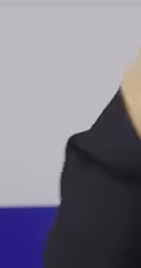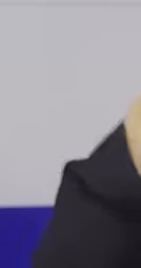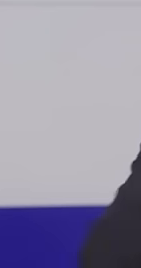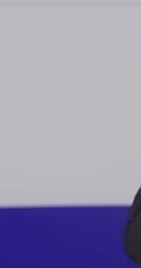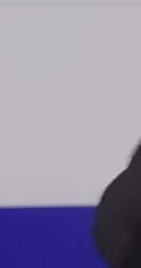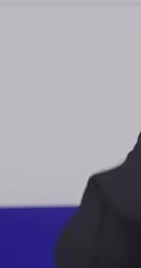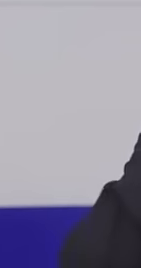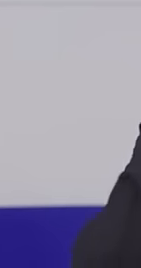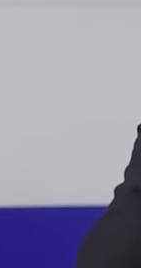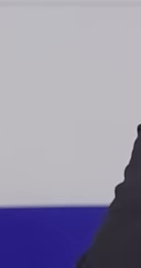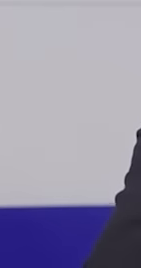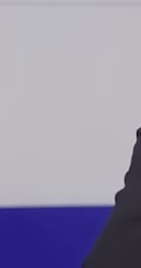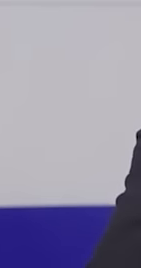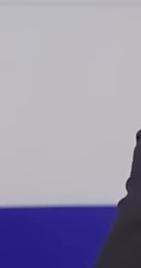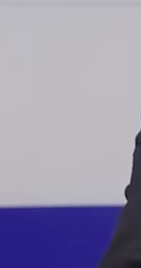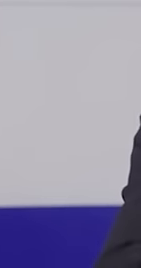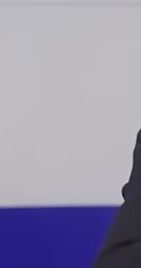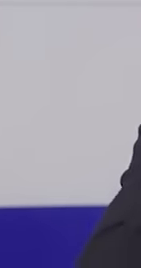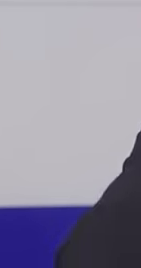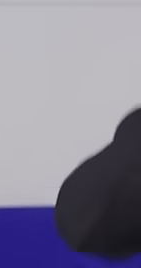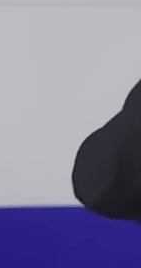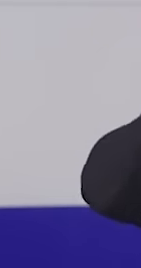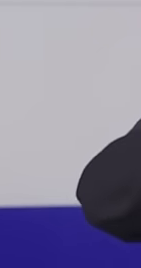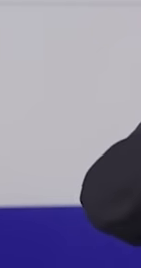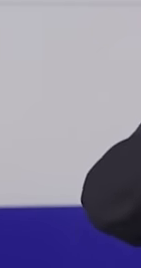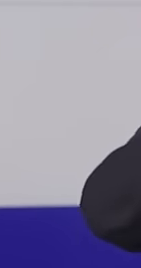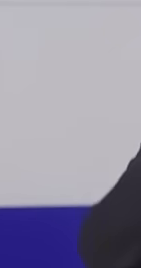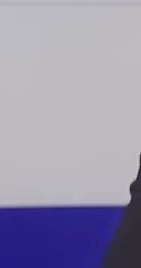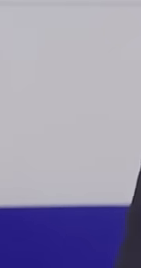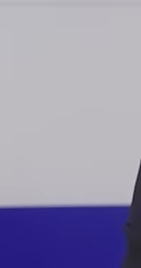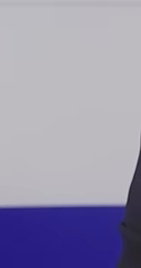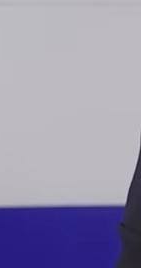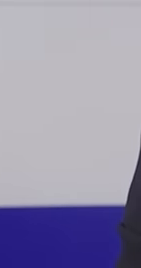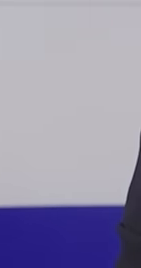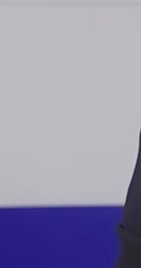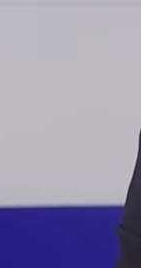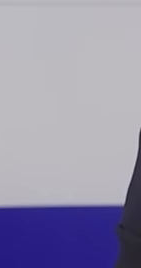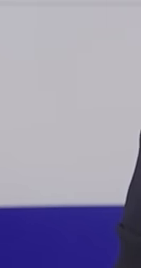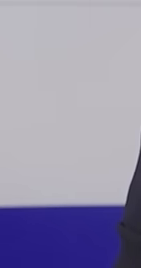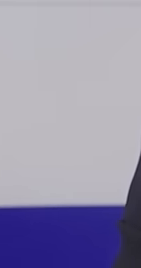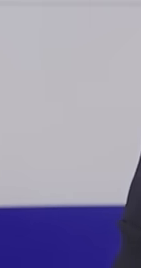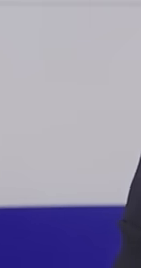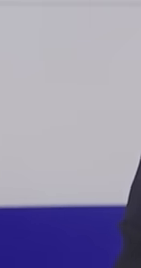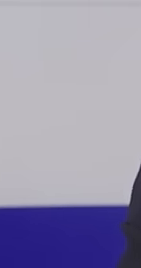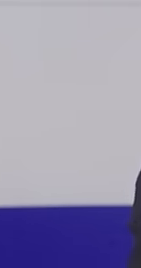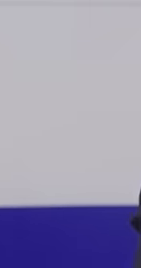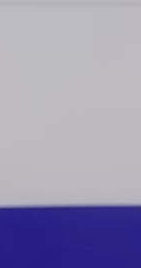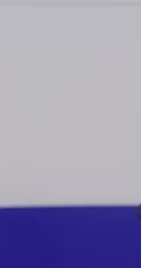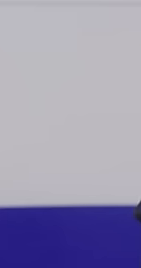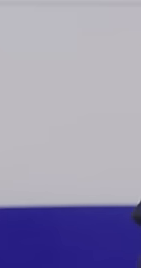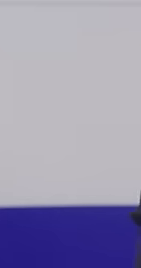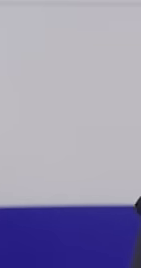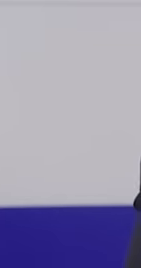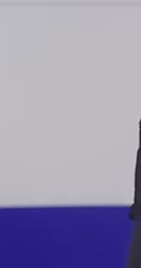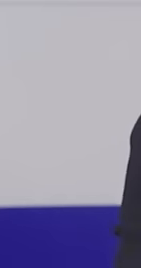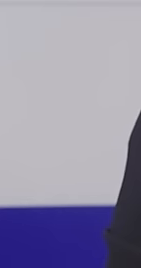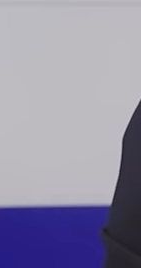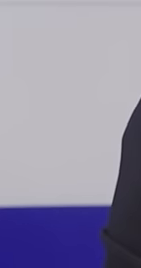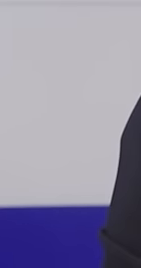혼란스럽고 엄중하고 심각한 위기를 외면할 수 없다는 것입니다.